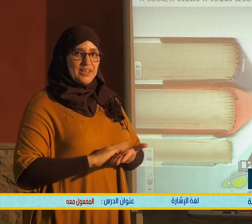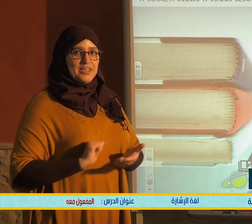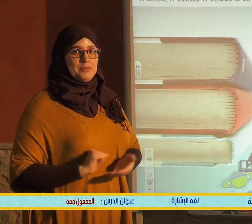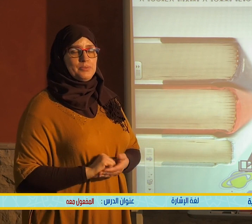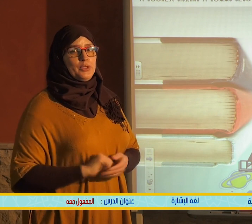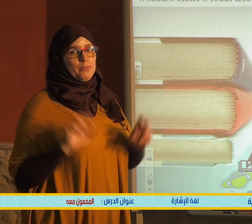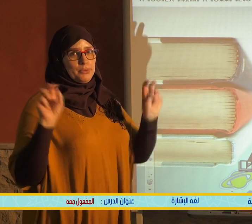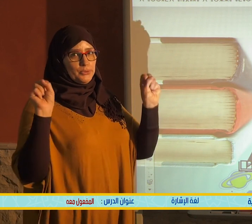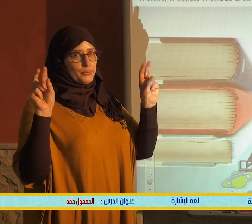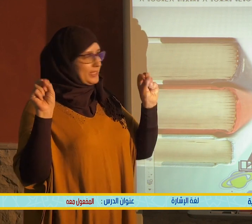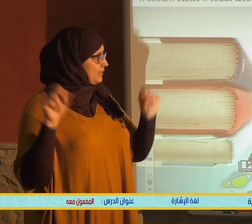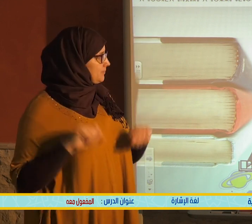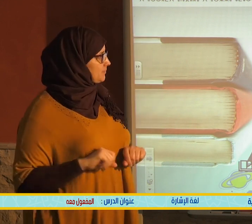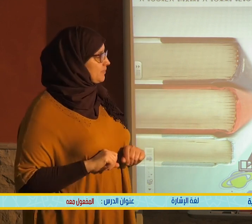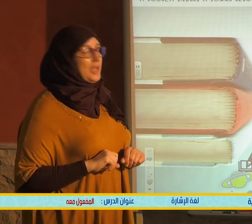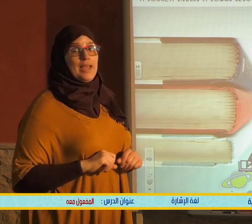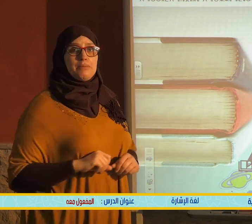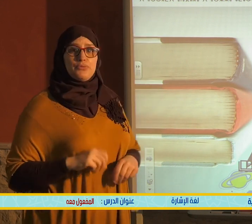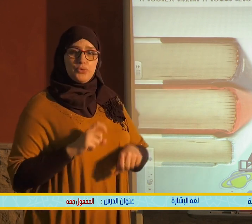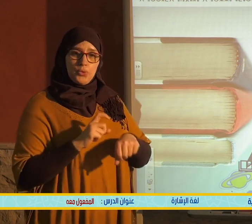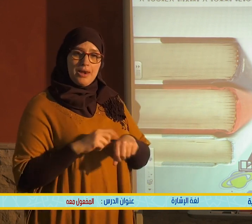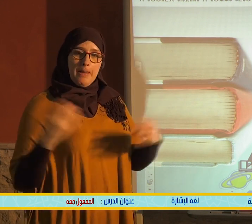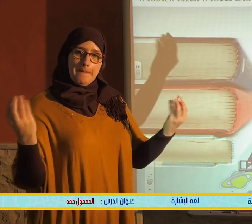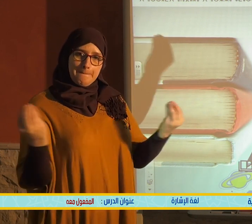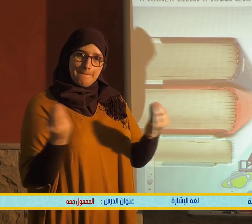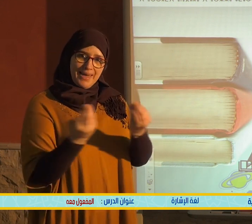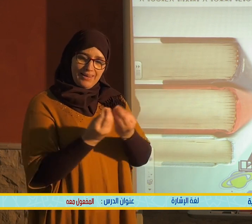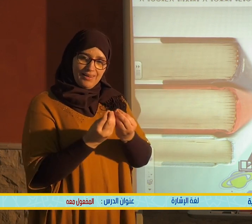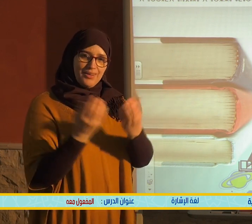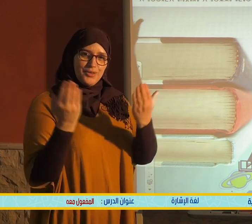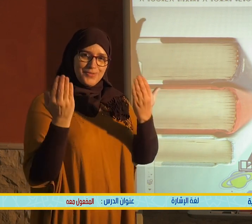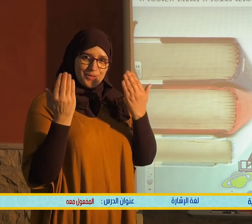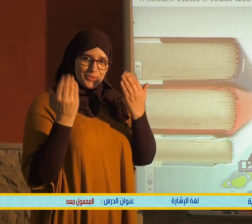التراكيب بعنوان المفعول مع، فلنتابع.